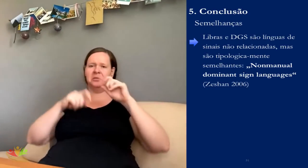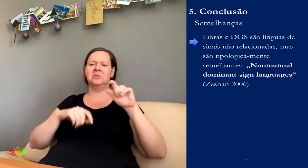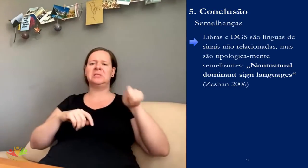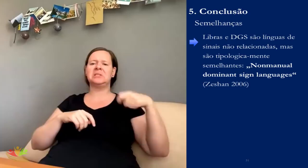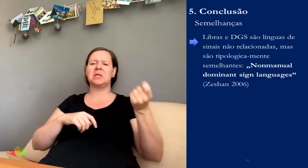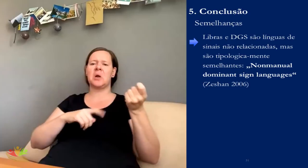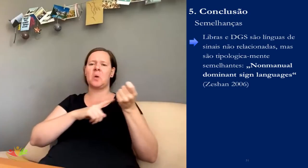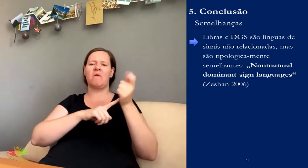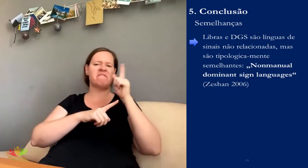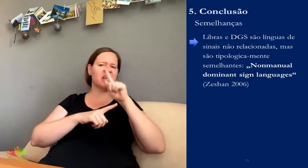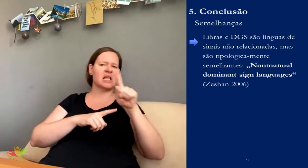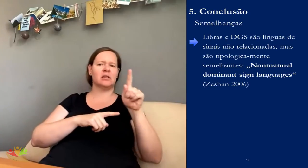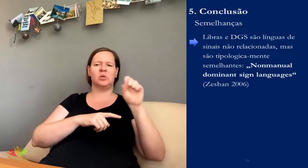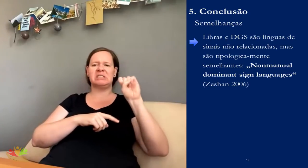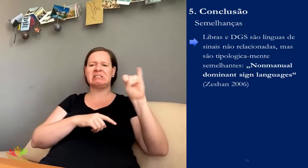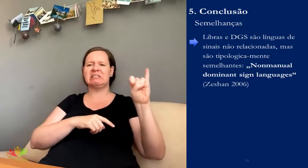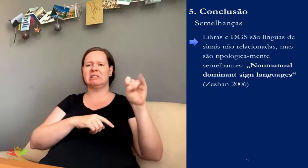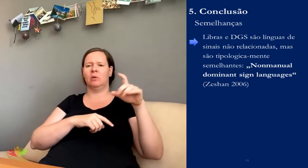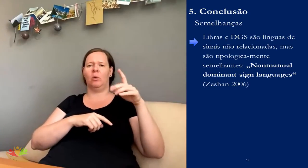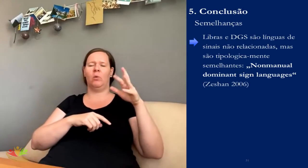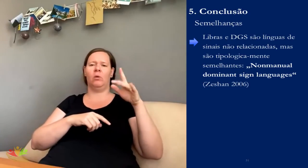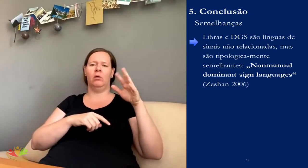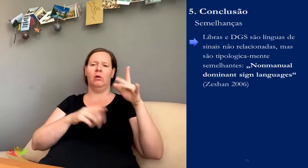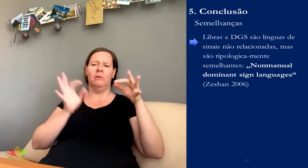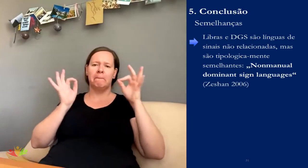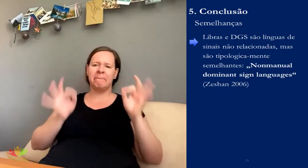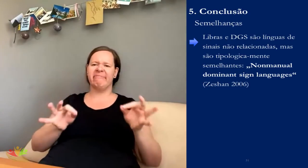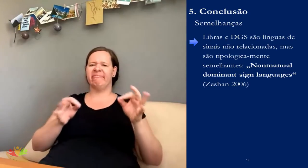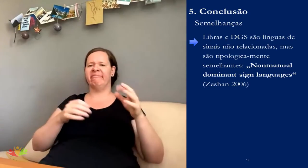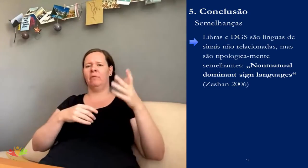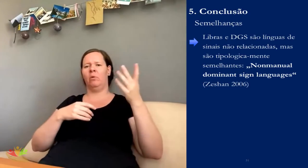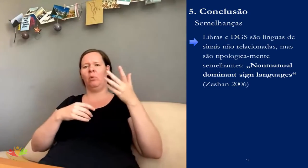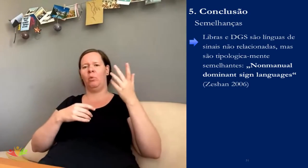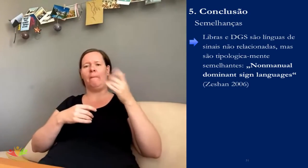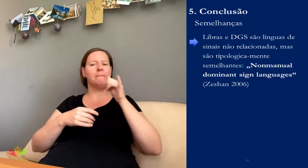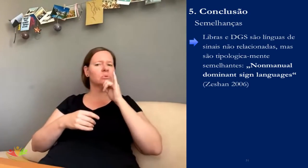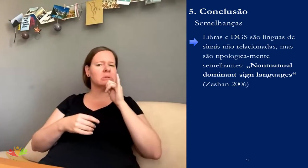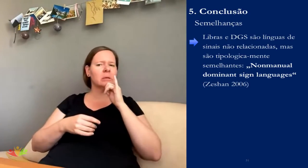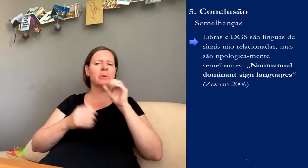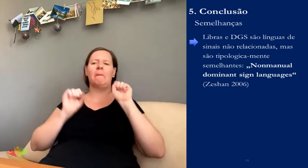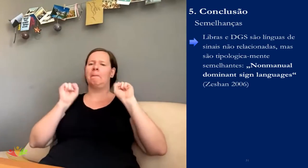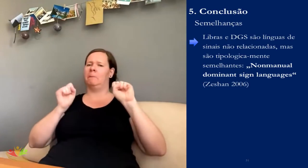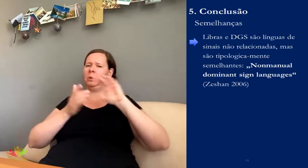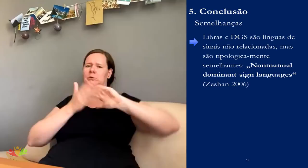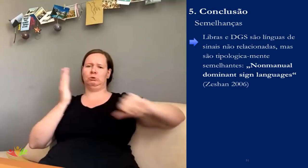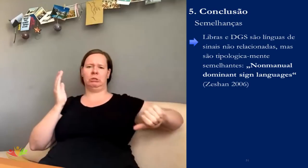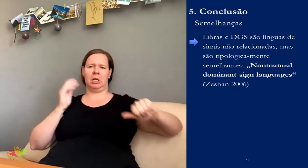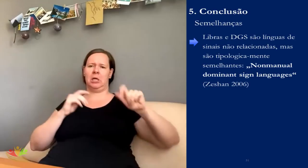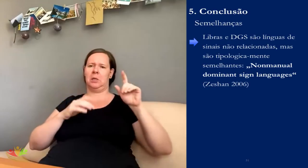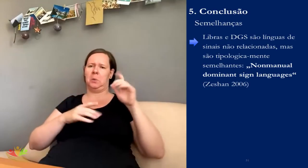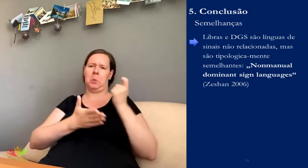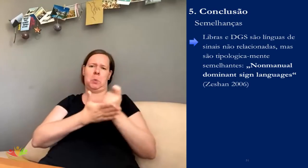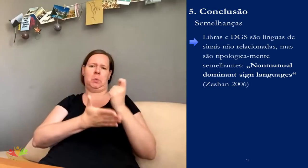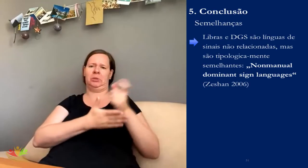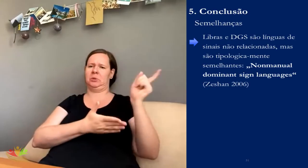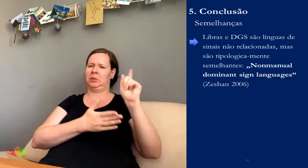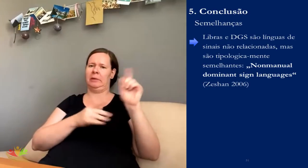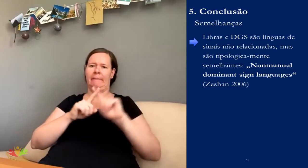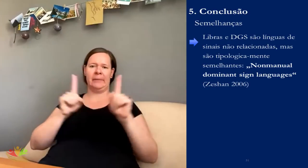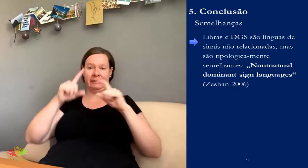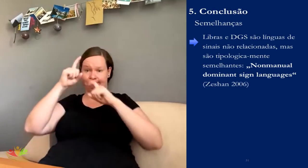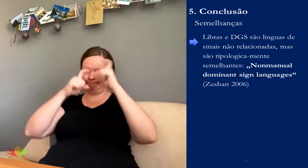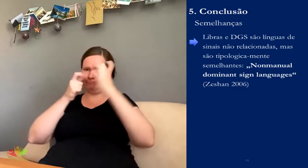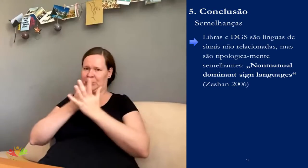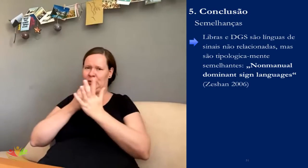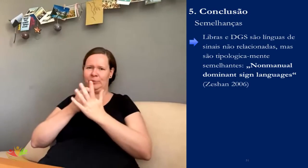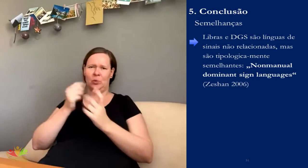alemã fazem um grande uso das marcas não manuais e que elas podem, por exemplo, retirar o uso